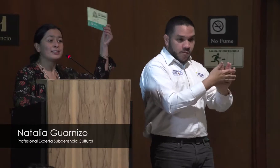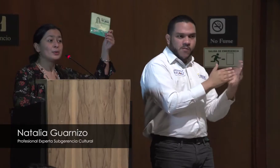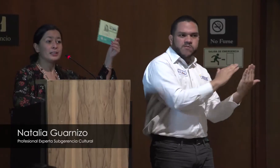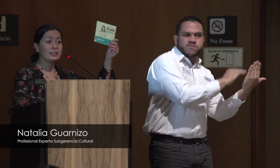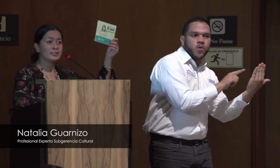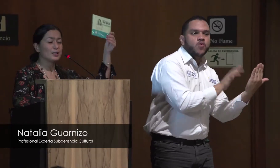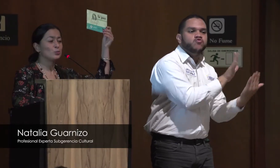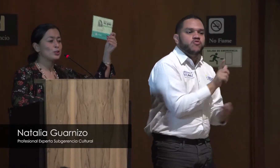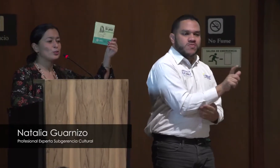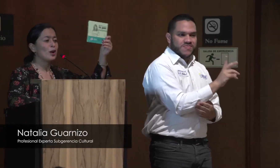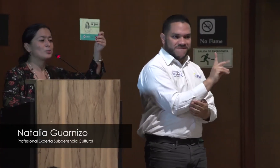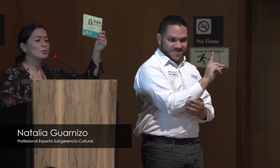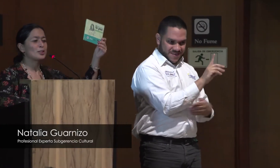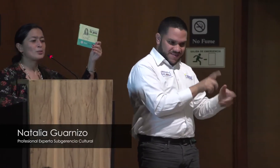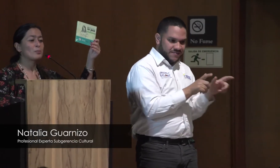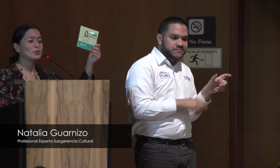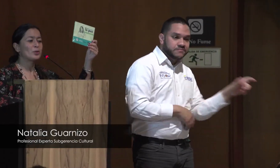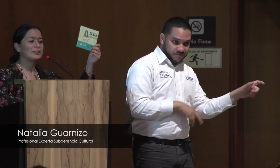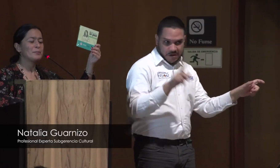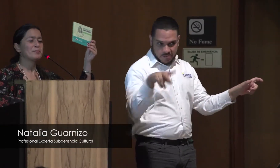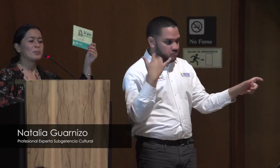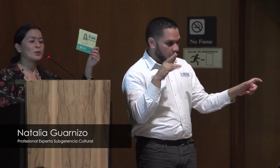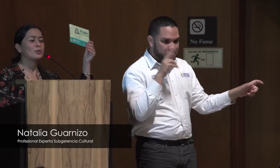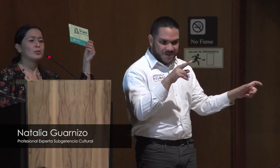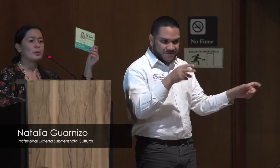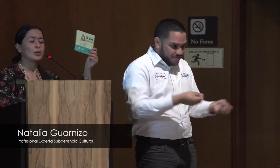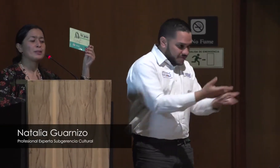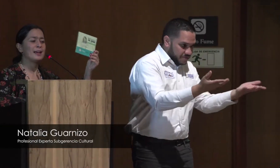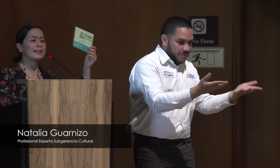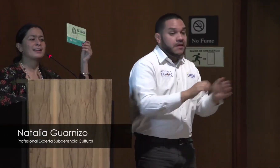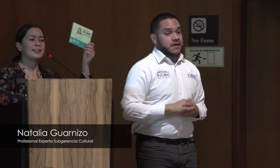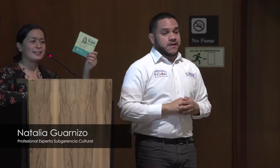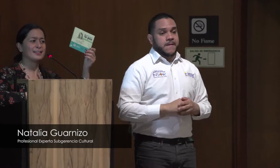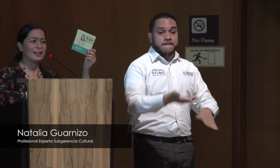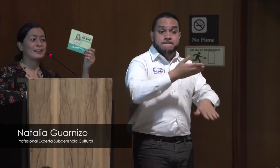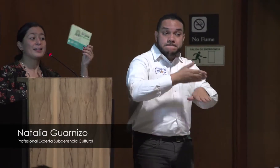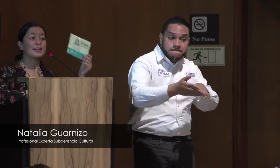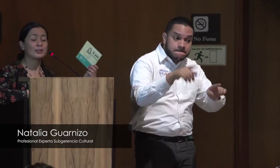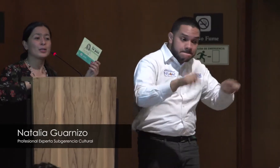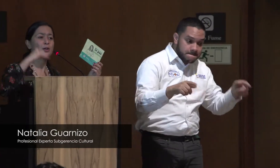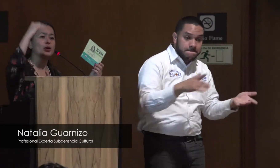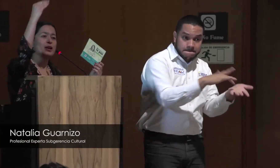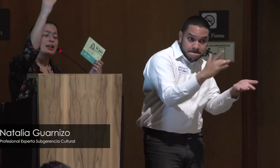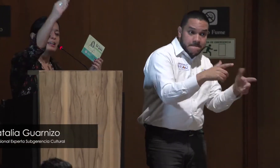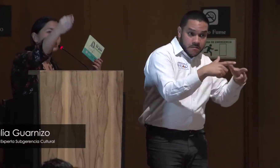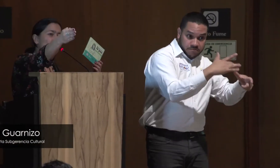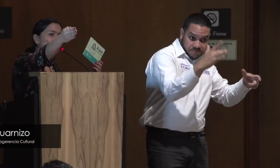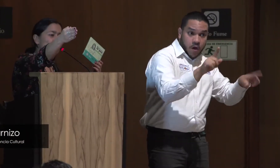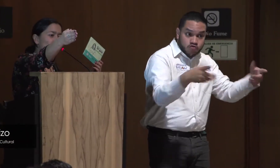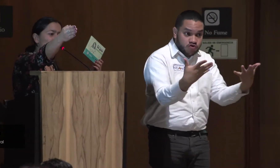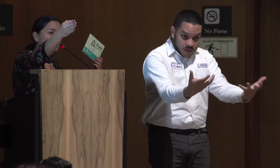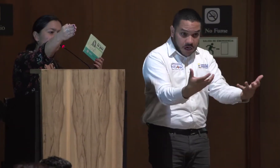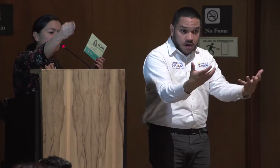formato en DVD, que es un disco, algunos de ustedes lo han visto ahorita, pero los vamos a invitar a que quienes quieran recibirlo nos